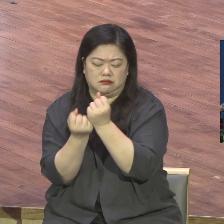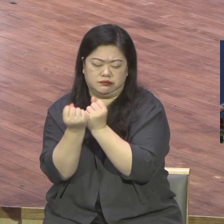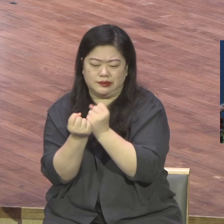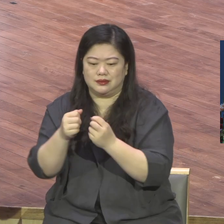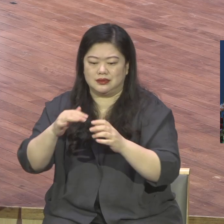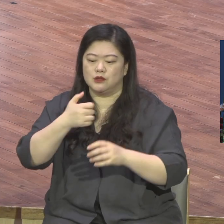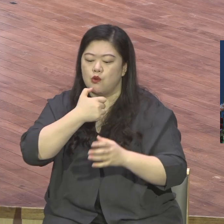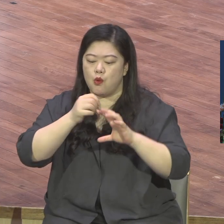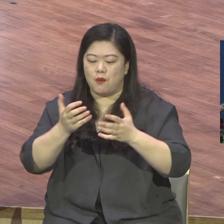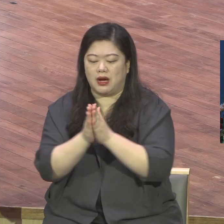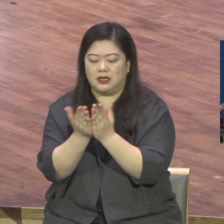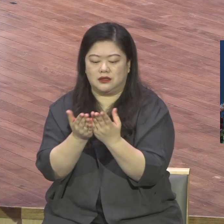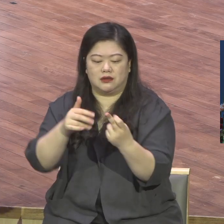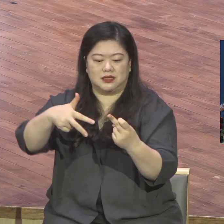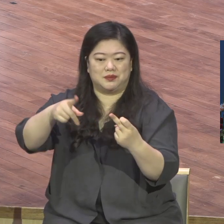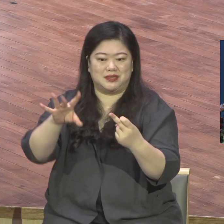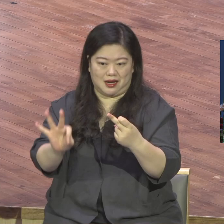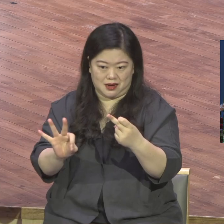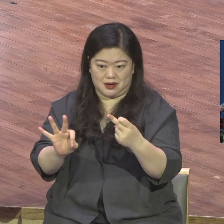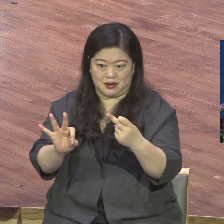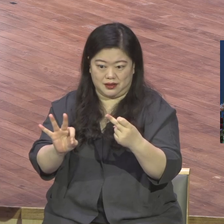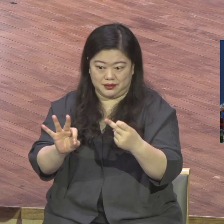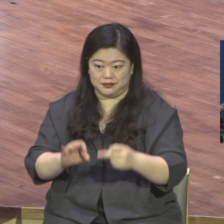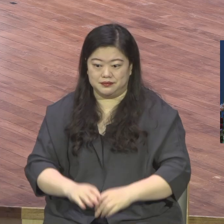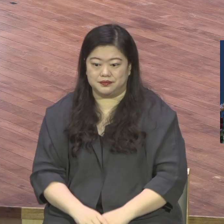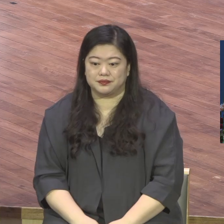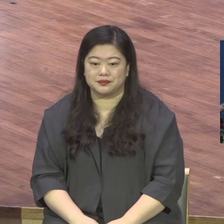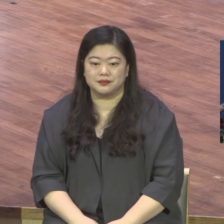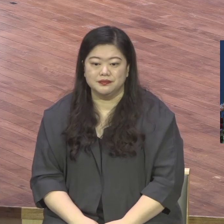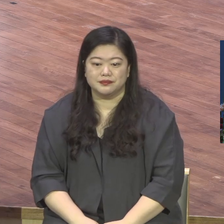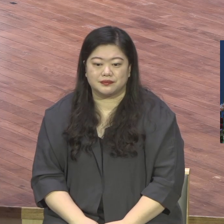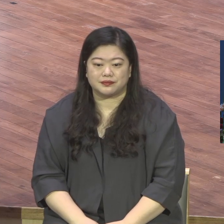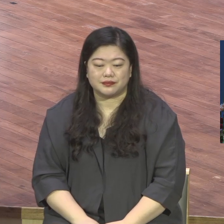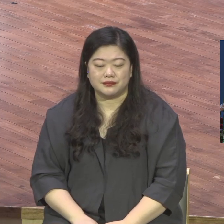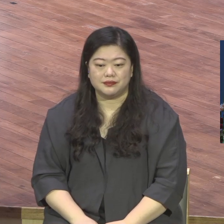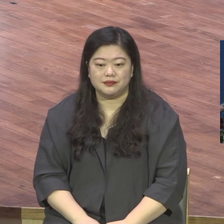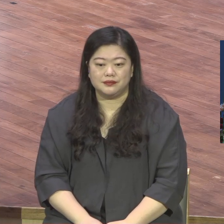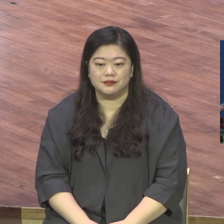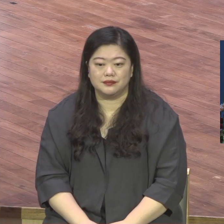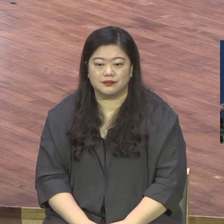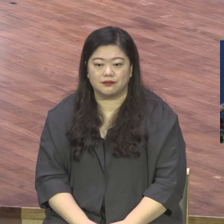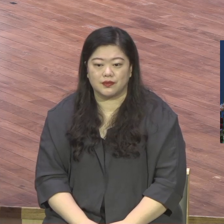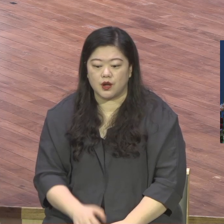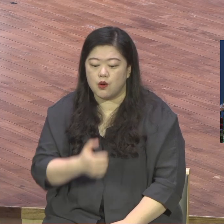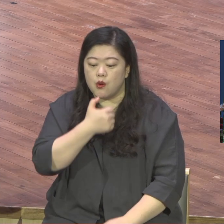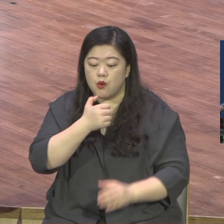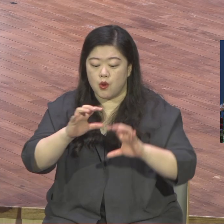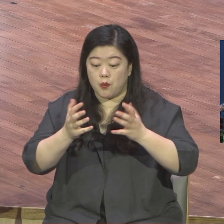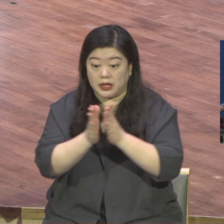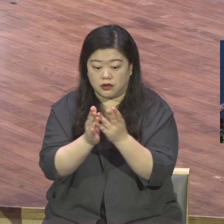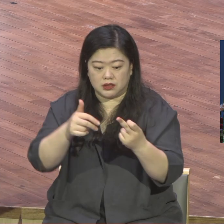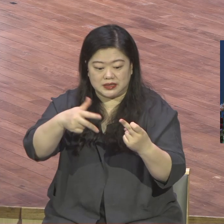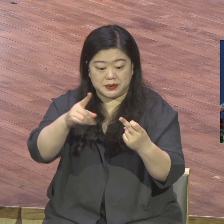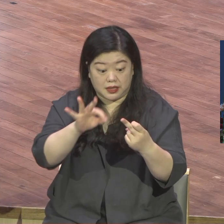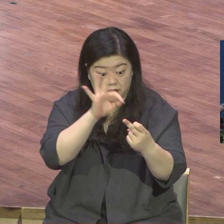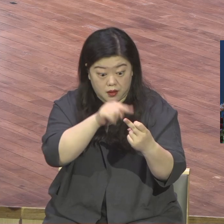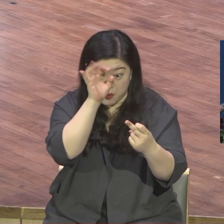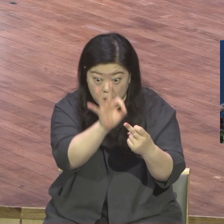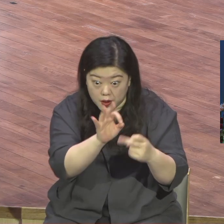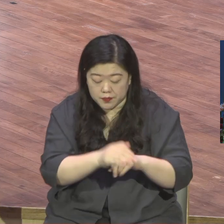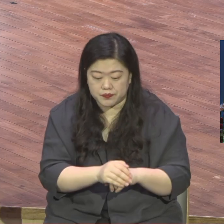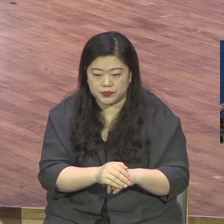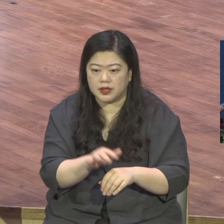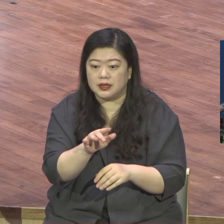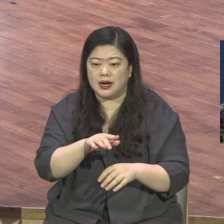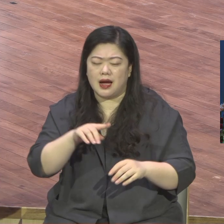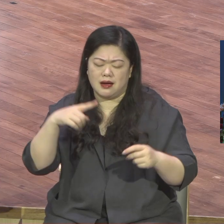있습니다. 먼저는 로마서 12장을 시작하면서 우리의 삶이 첫째가 예배 성공자가 되어야